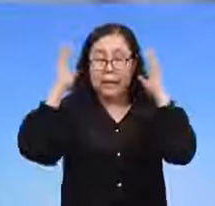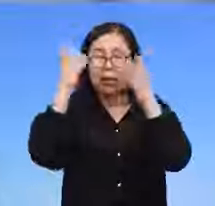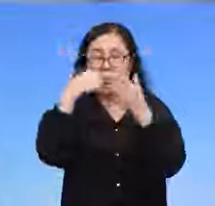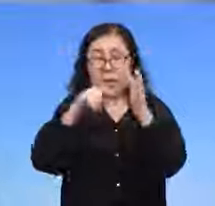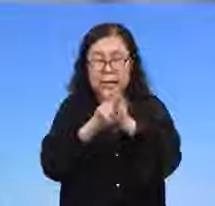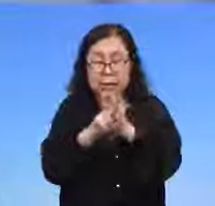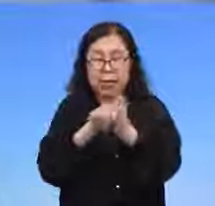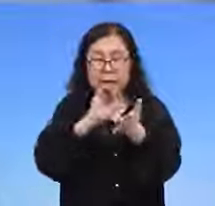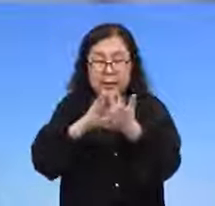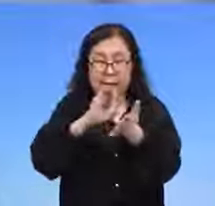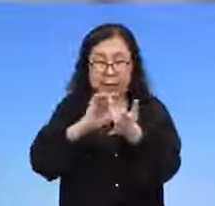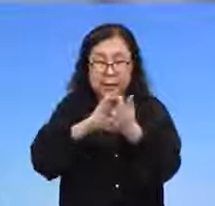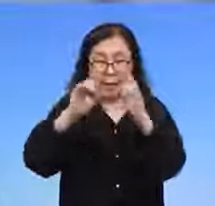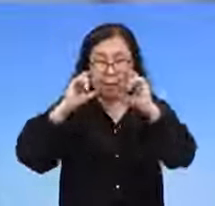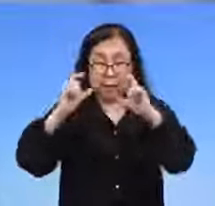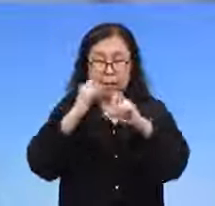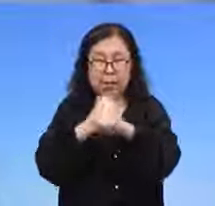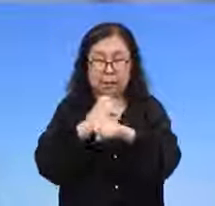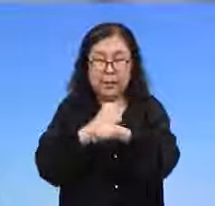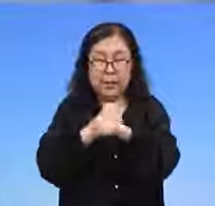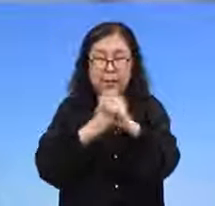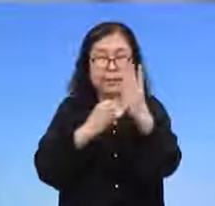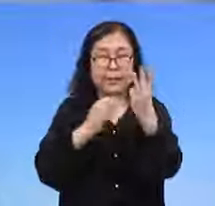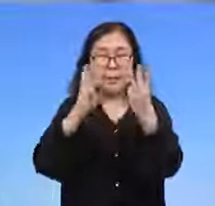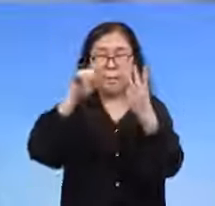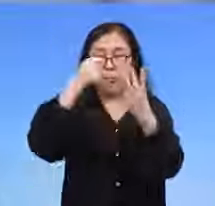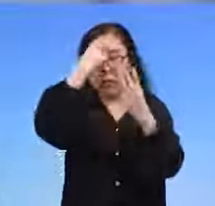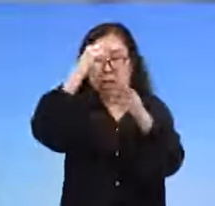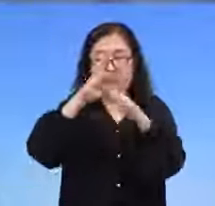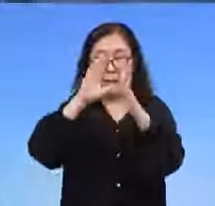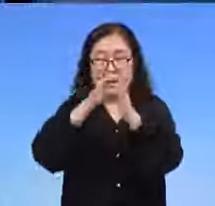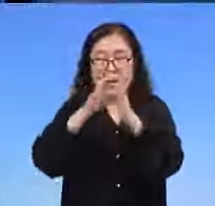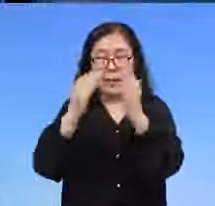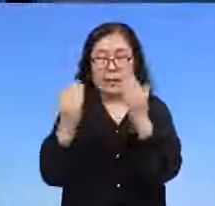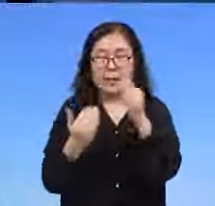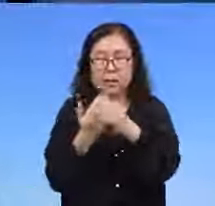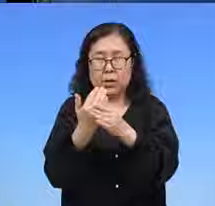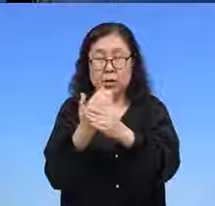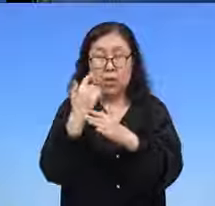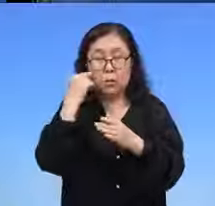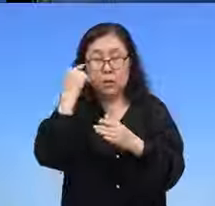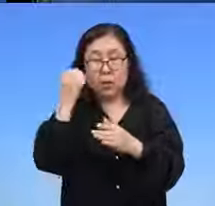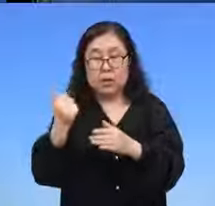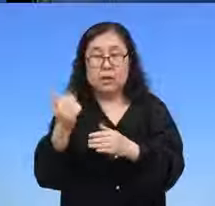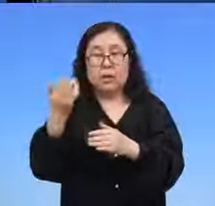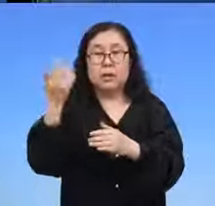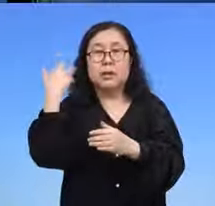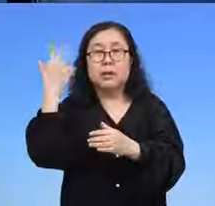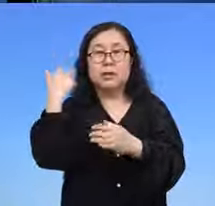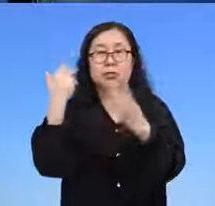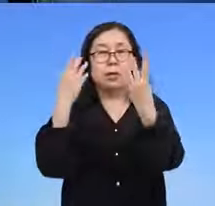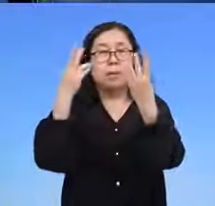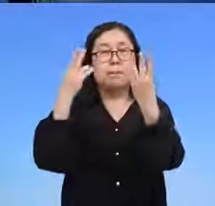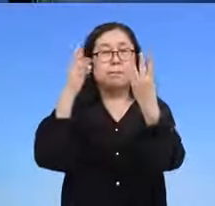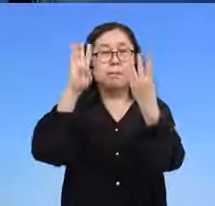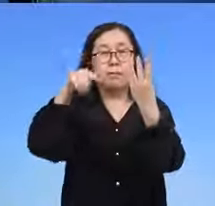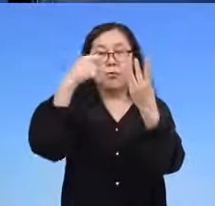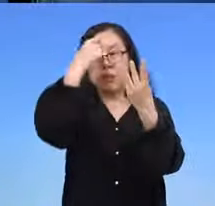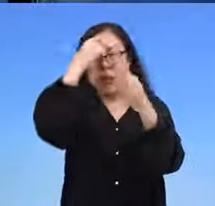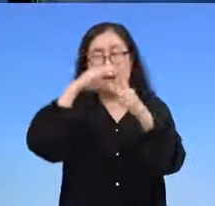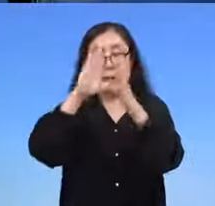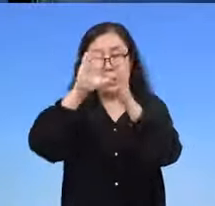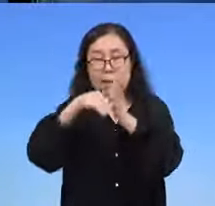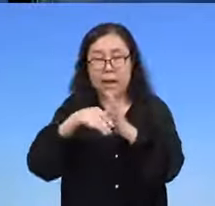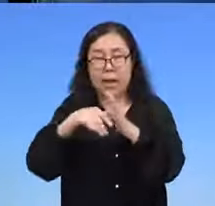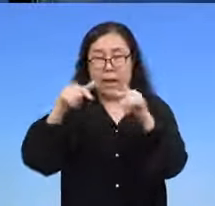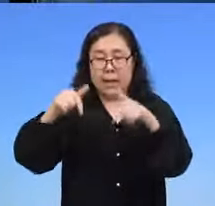일어난 겁니다. 그 목사님이 보내준 편지를 한번 읽어드리겠습니다. 목사님, 지난 주일 산부 예배